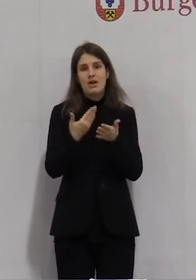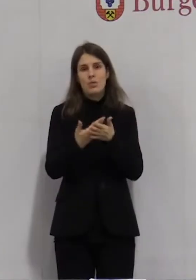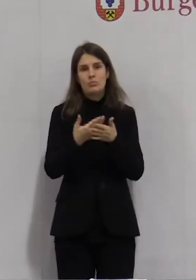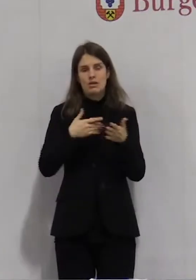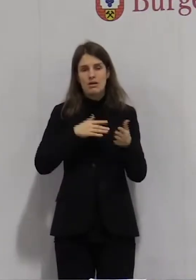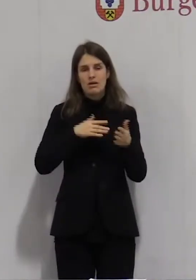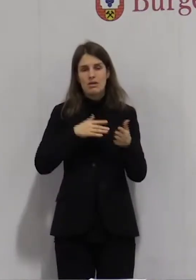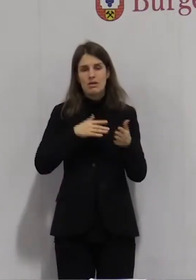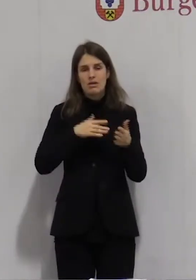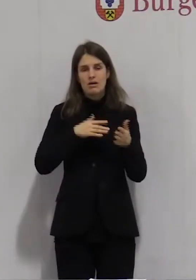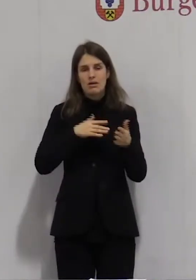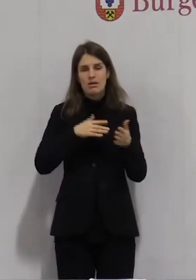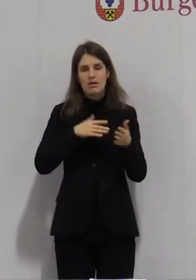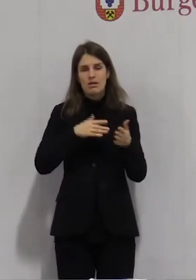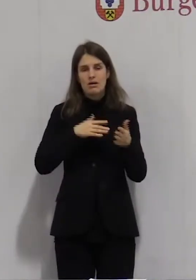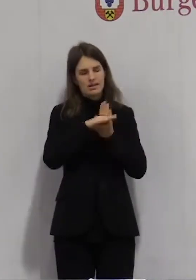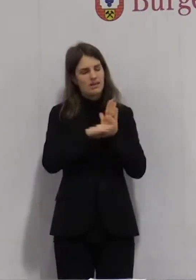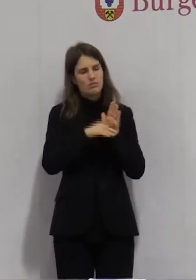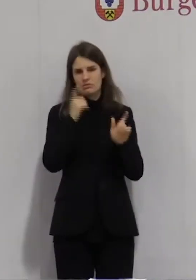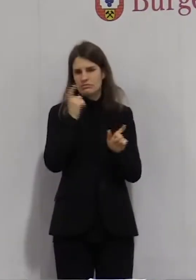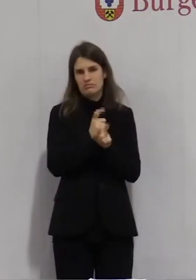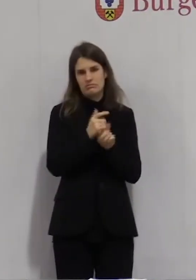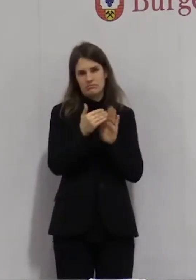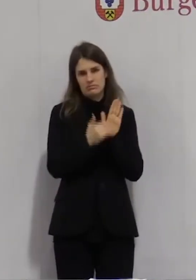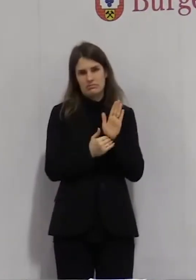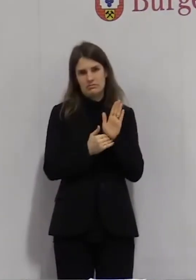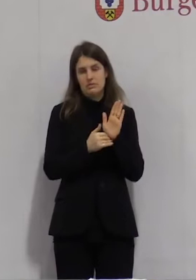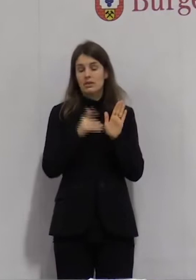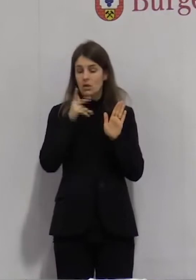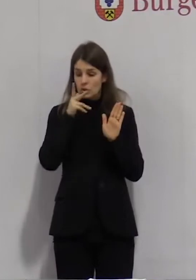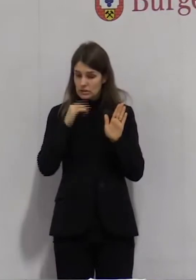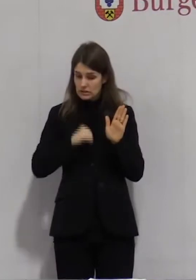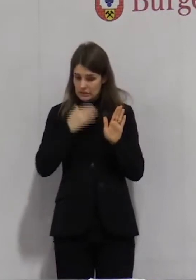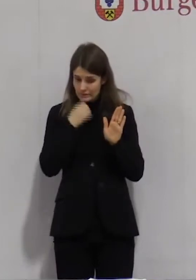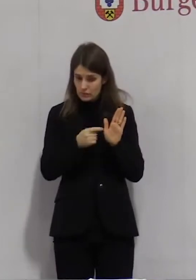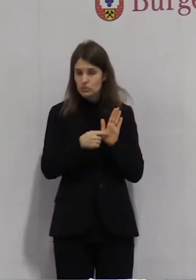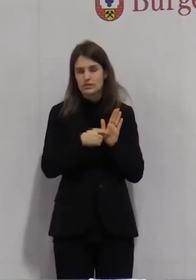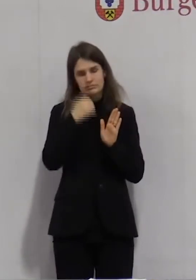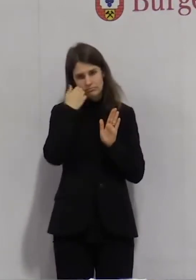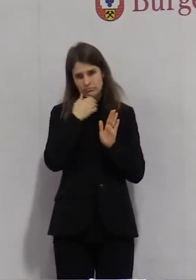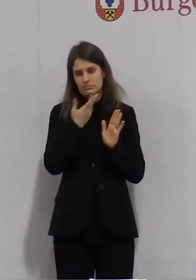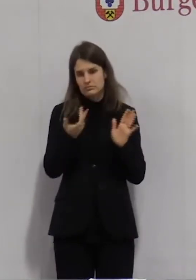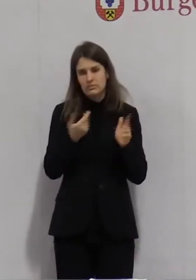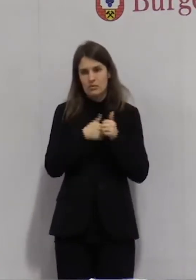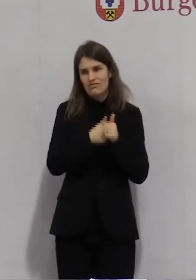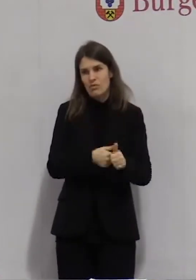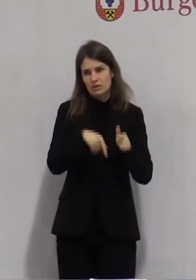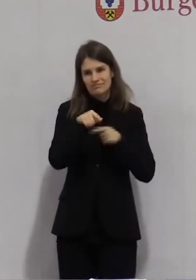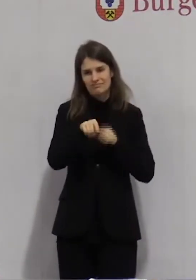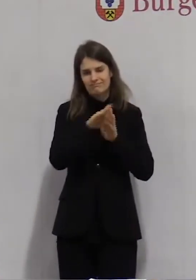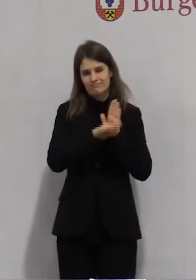im Burgenlandkreis strengere Regelungen für Gottesdienste zu Weihnachten und am Heiligen